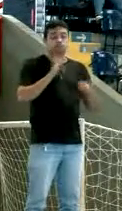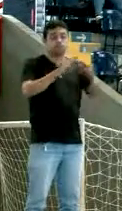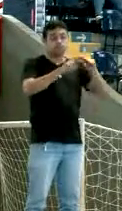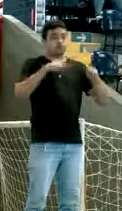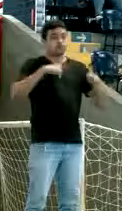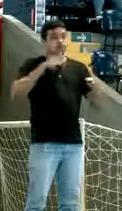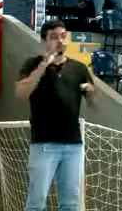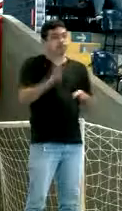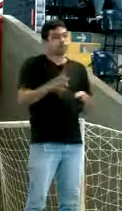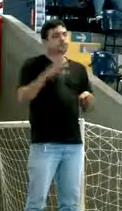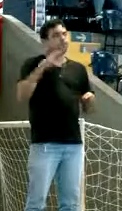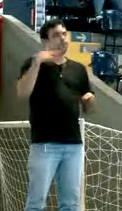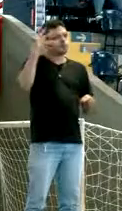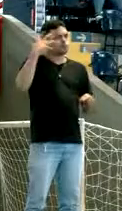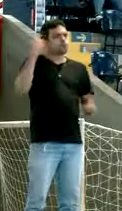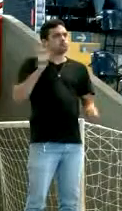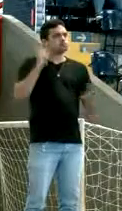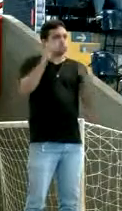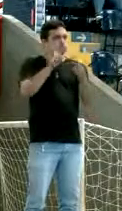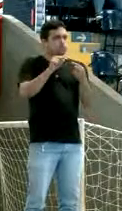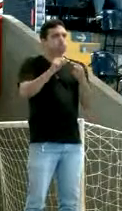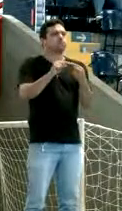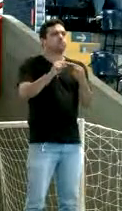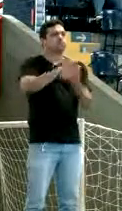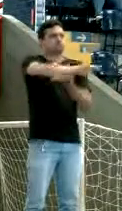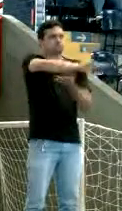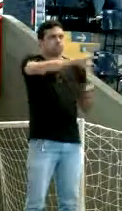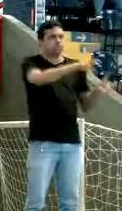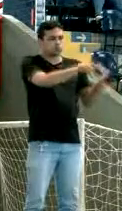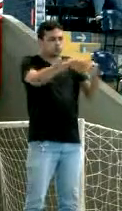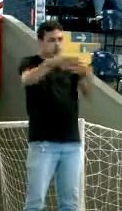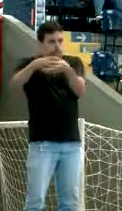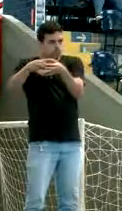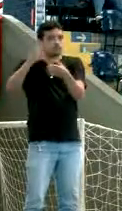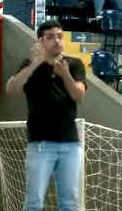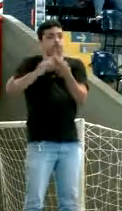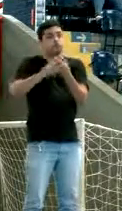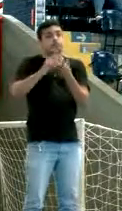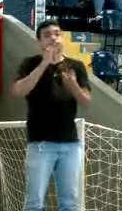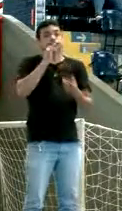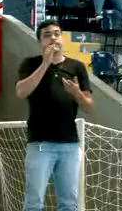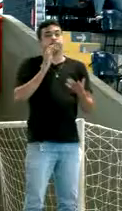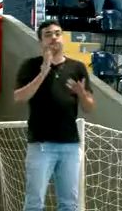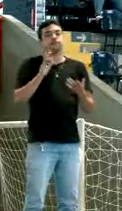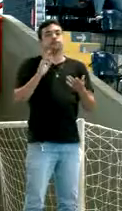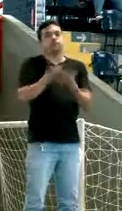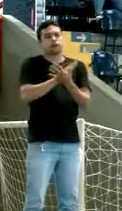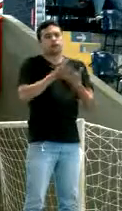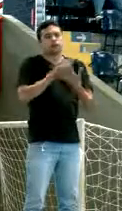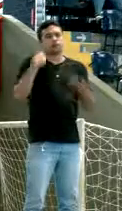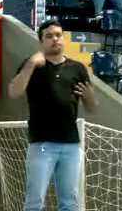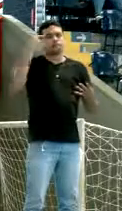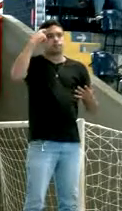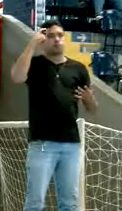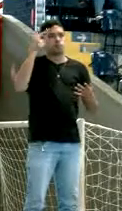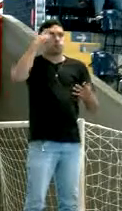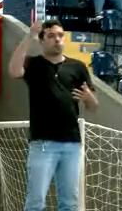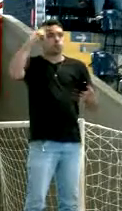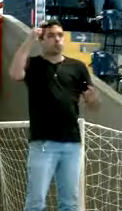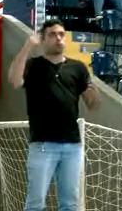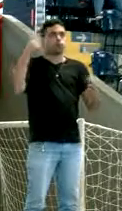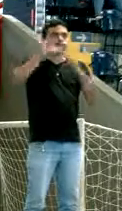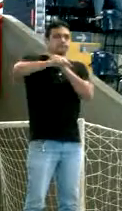existe sim música para todos os gostos e para todas as ocasiões. Algumas, claro, a gente considera até contra a cultura, né?